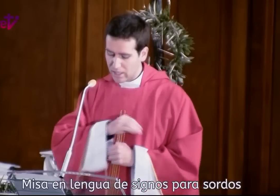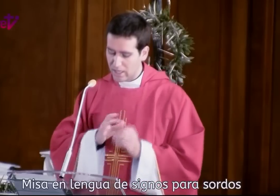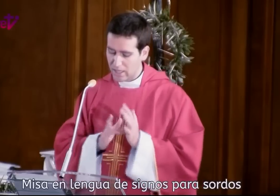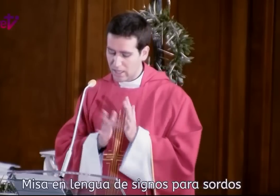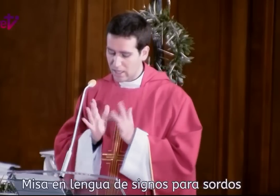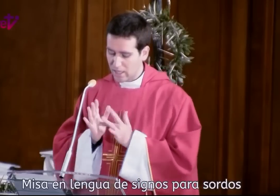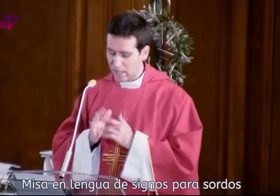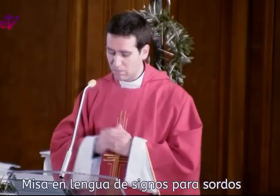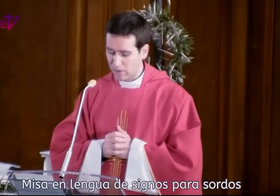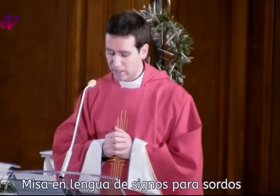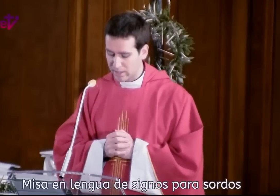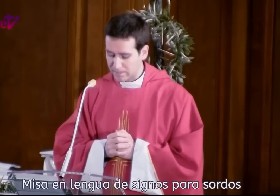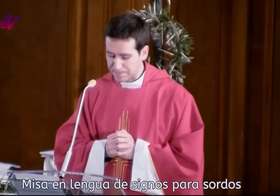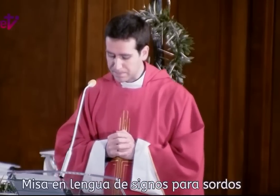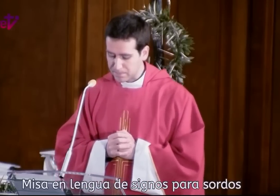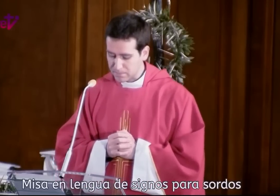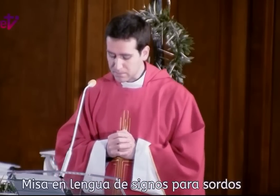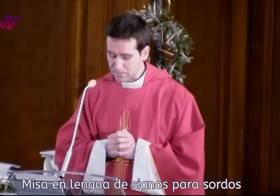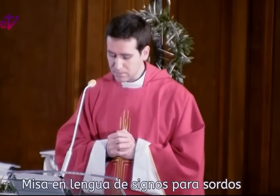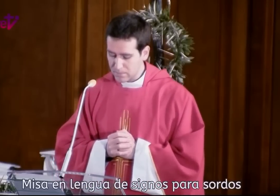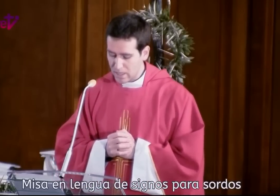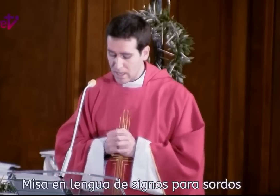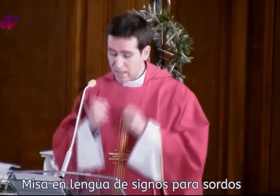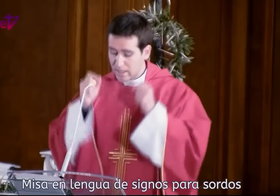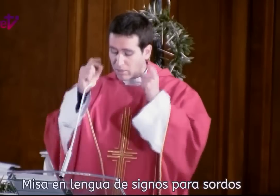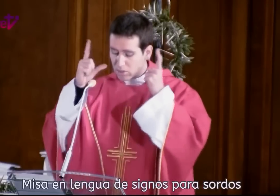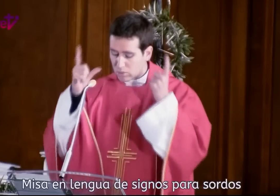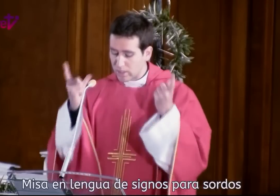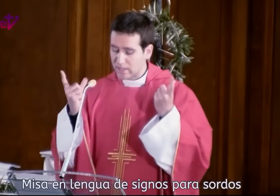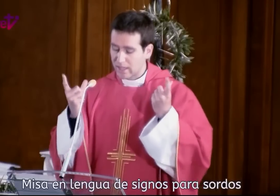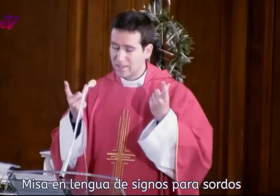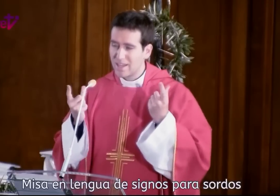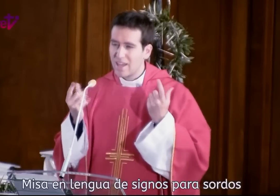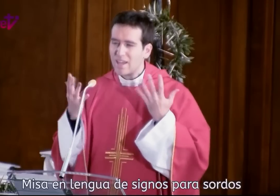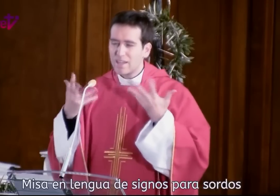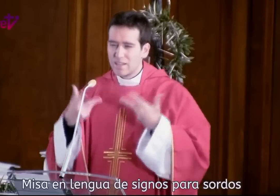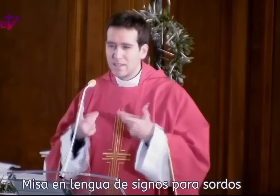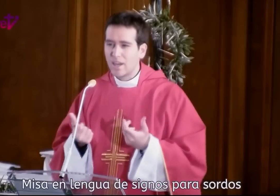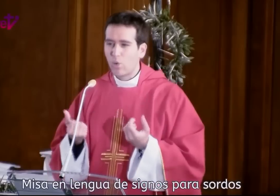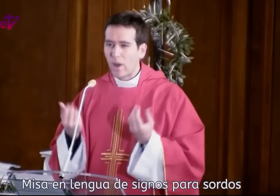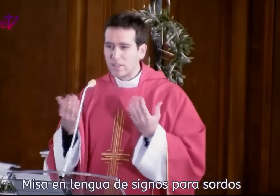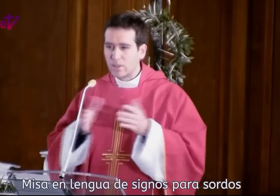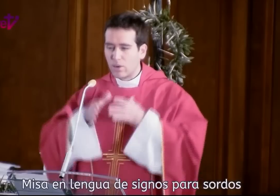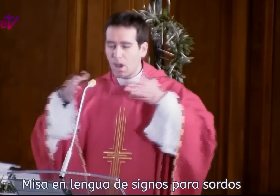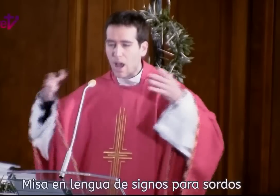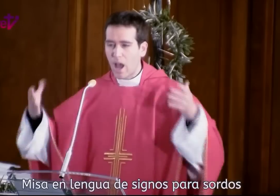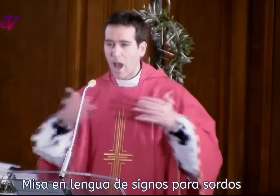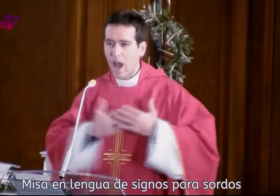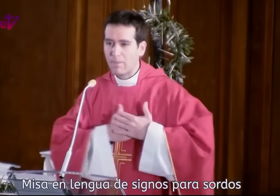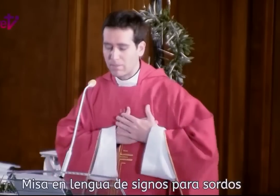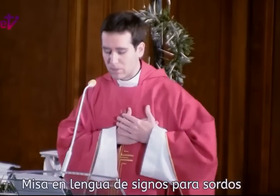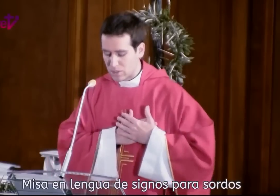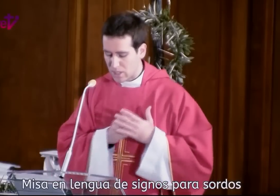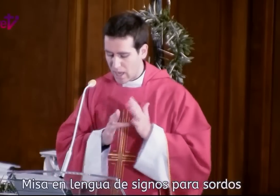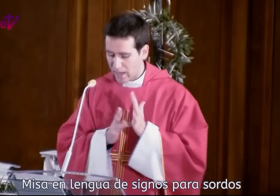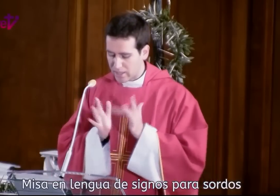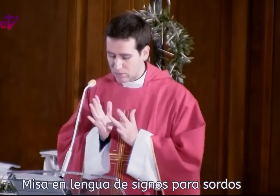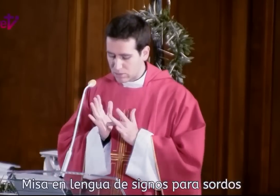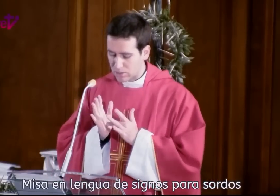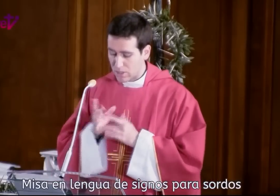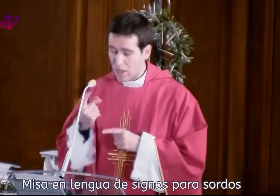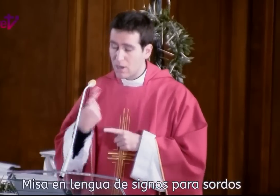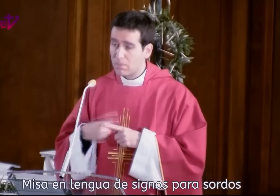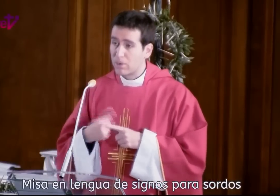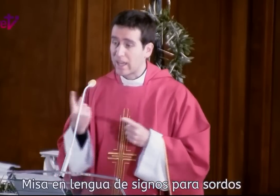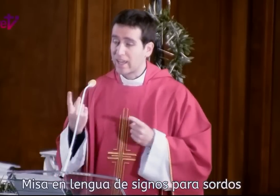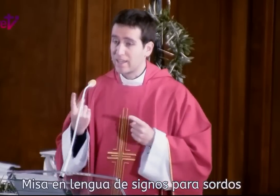pasión y muerte. Démonos cuenta de cuánto amamos a